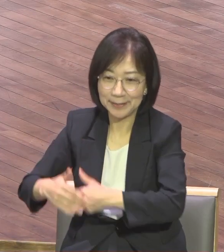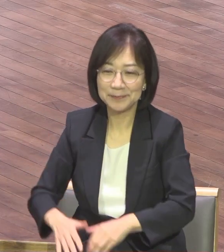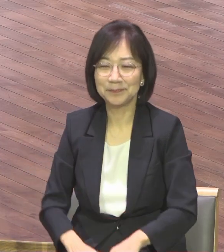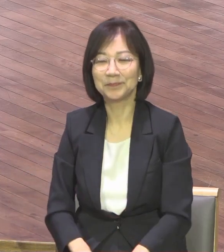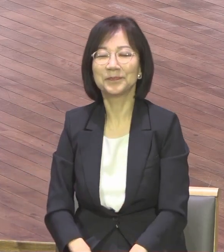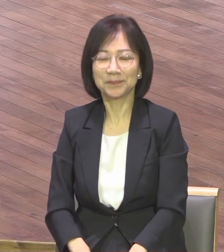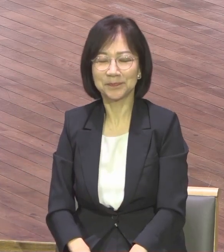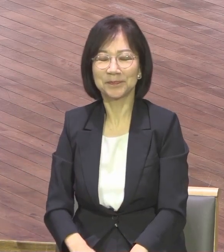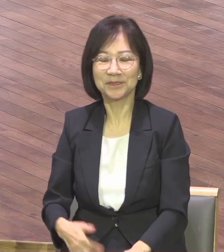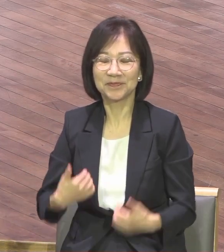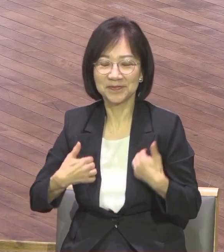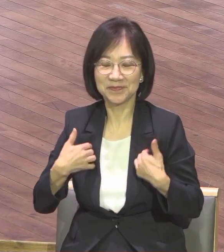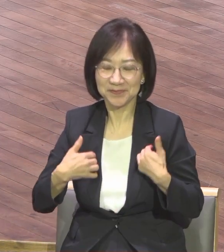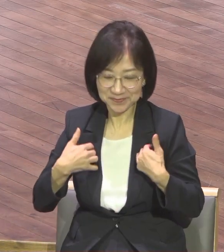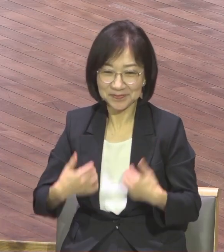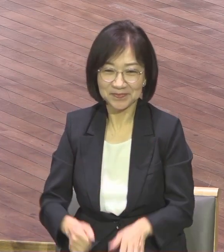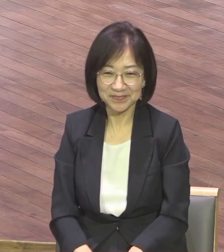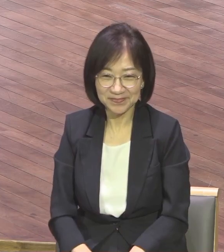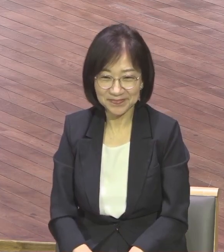거라고